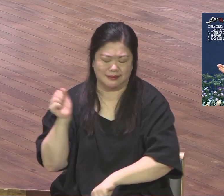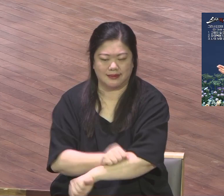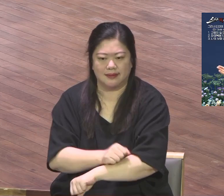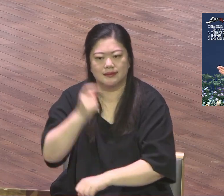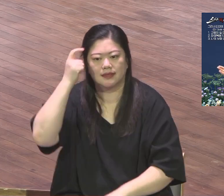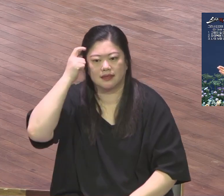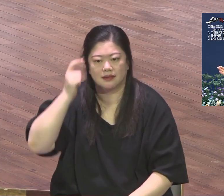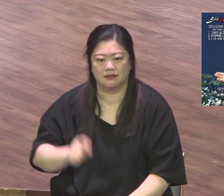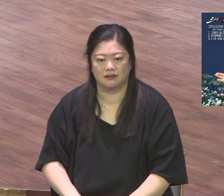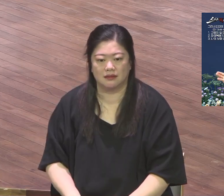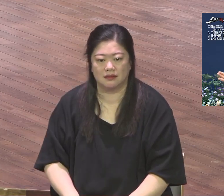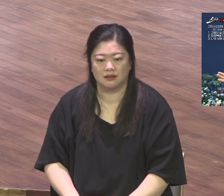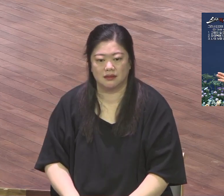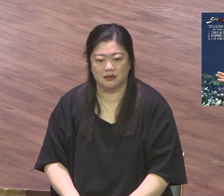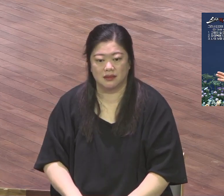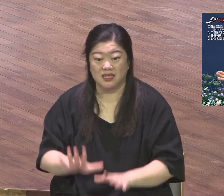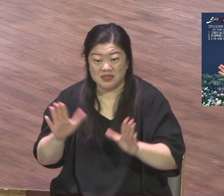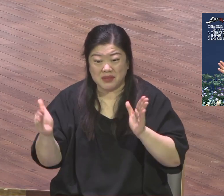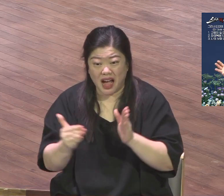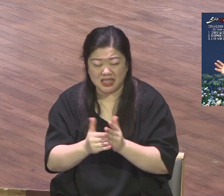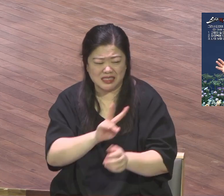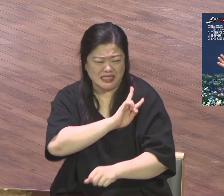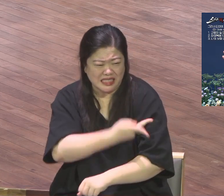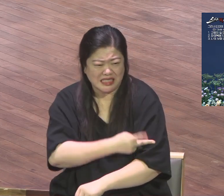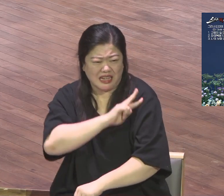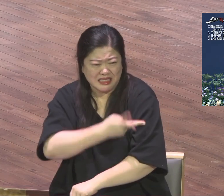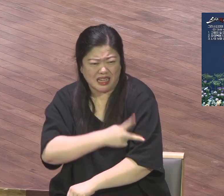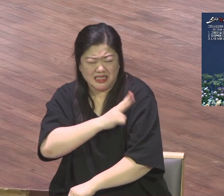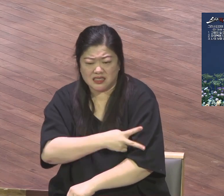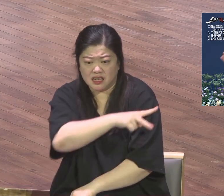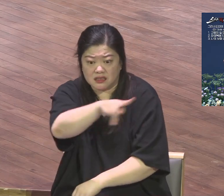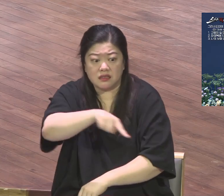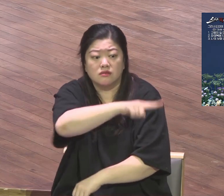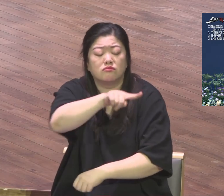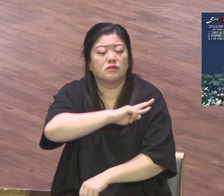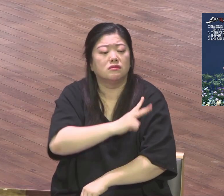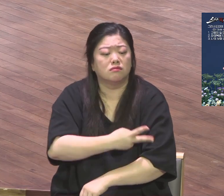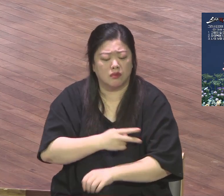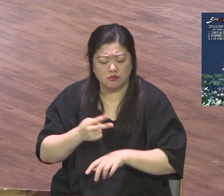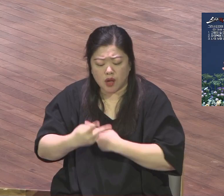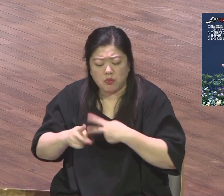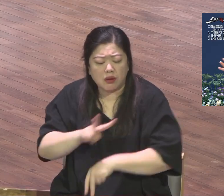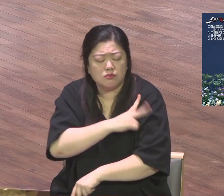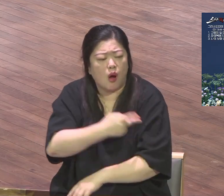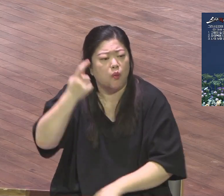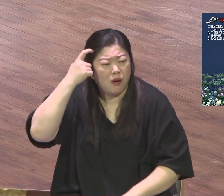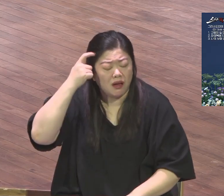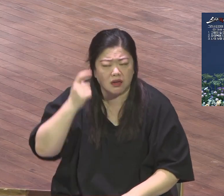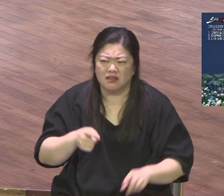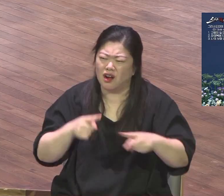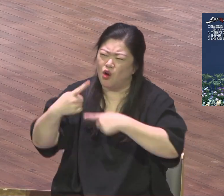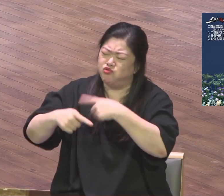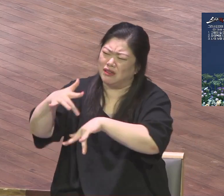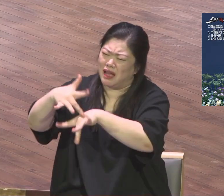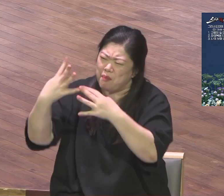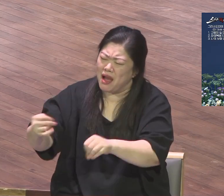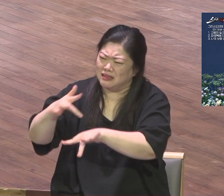다락방을 이단이라고 지목하는 핵심이 뭐냐, 베레아 기신론을 유광수 목사님이 얘기한다는 거예요.